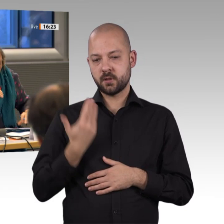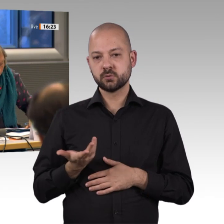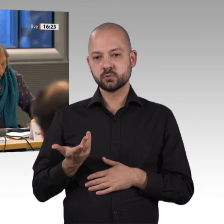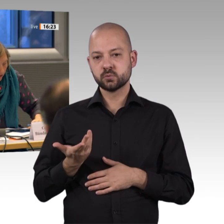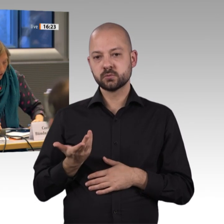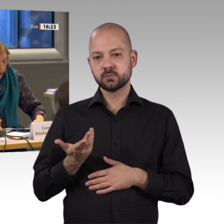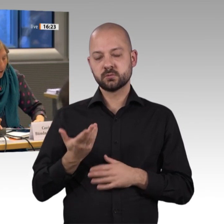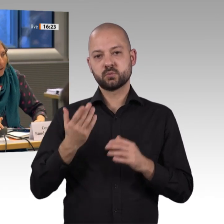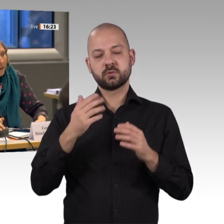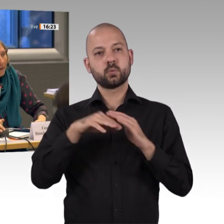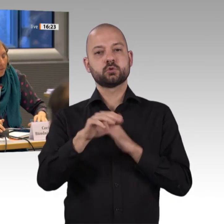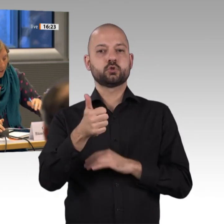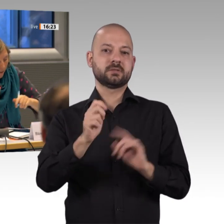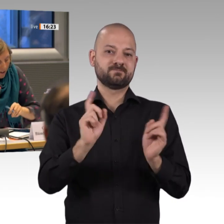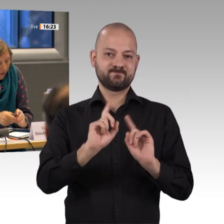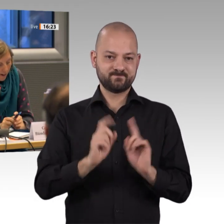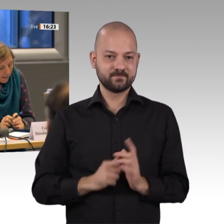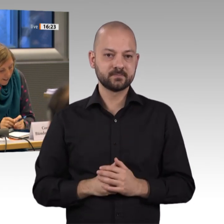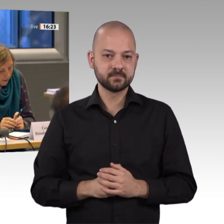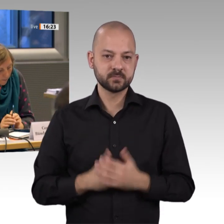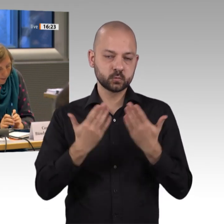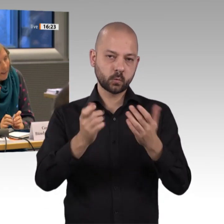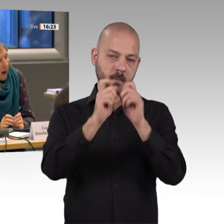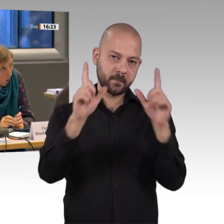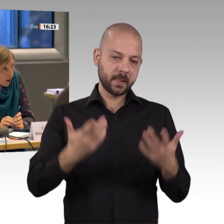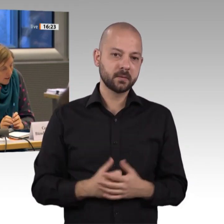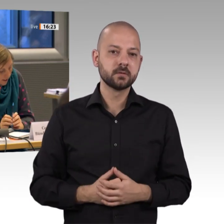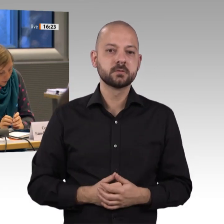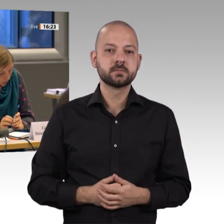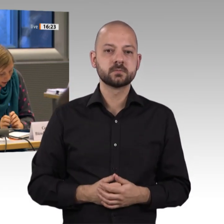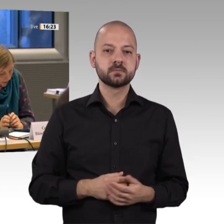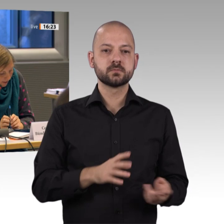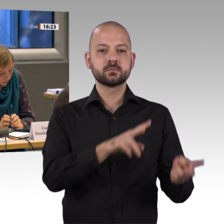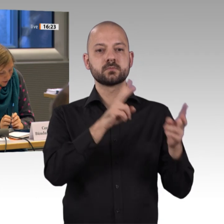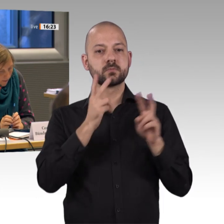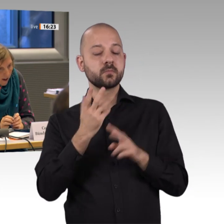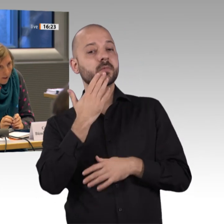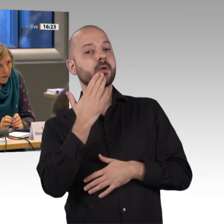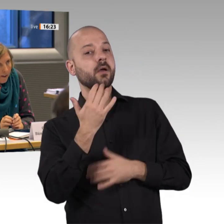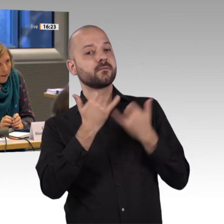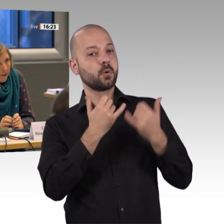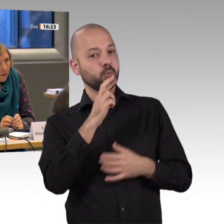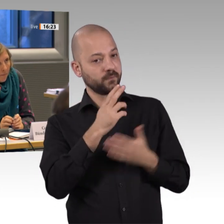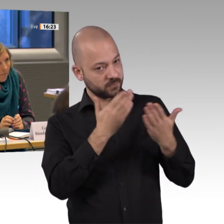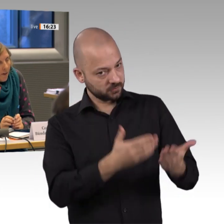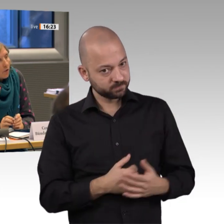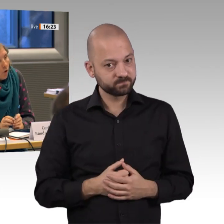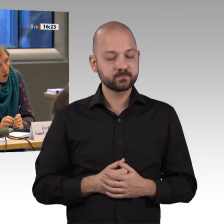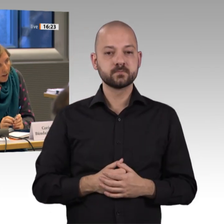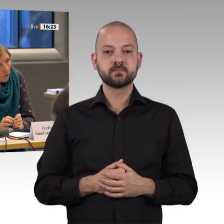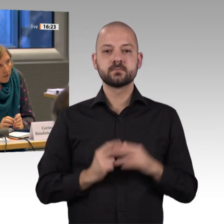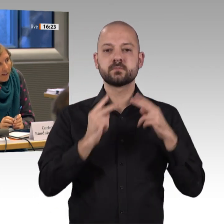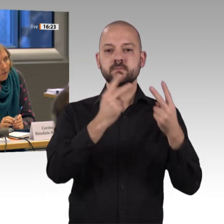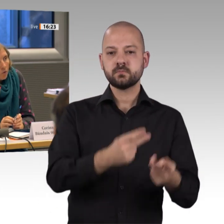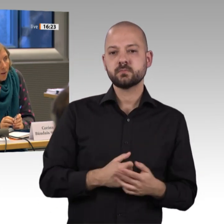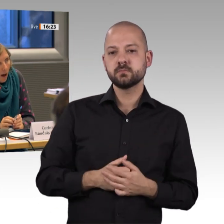Ich glaube, ich bin wieder auf Sendung. Die zweite Frage geht auch an Sie, Frau Land, und zwar, welche